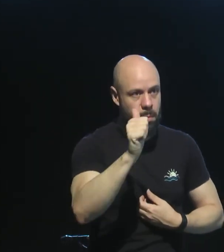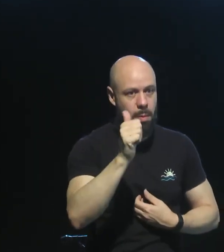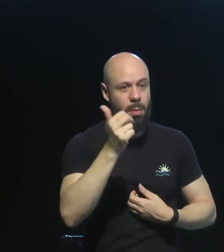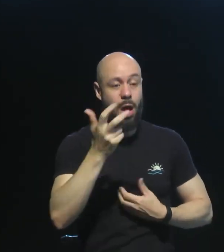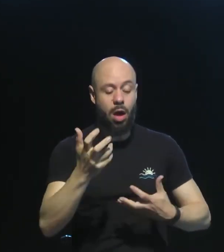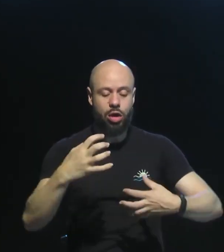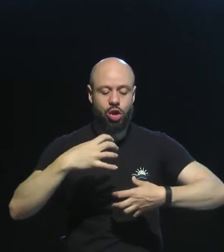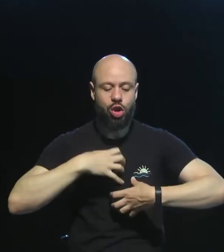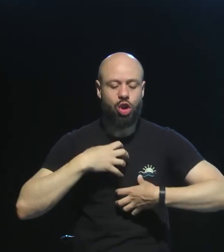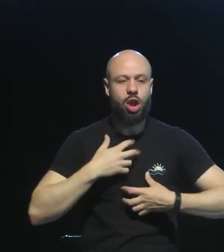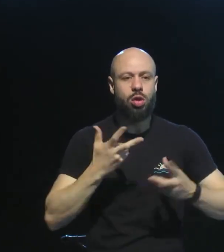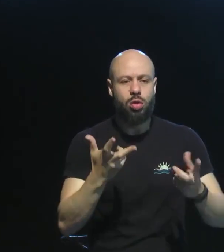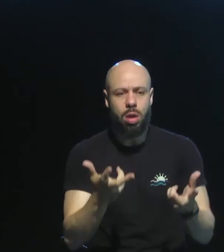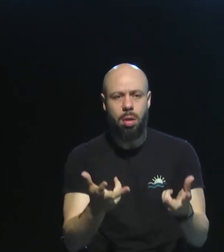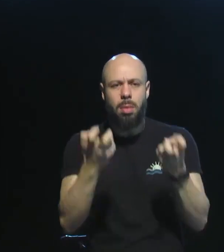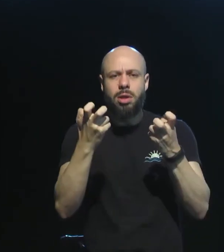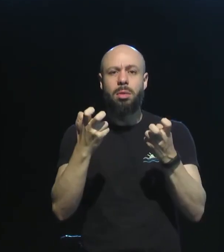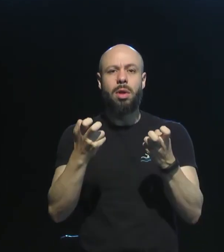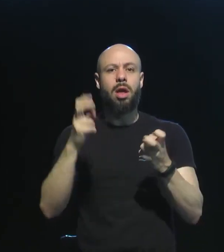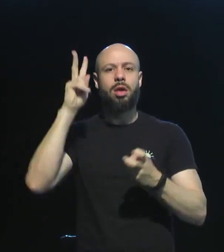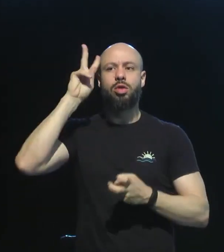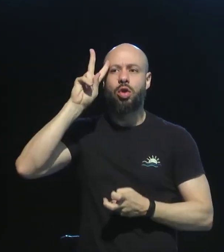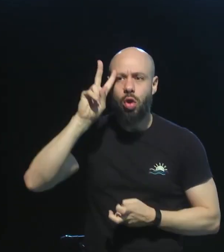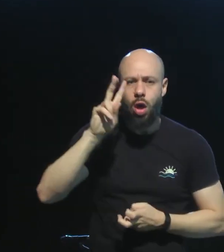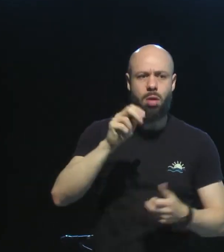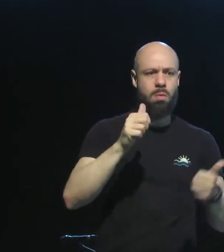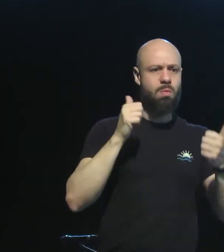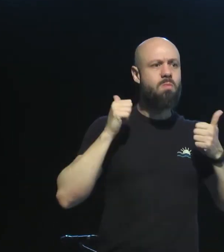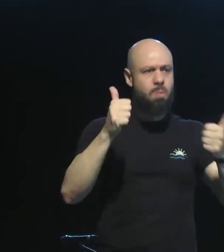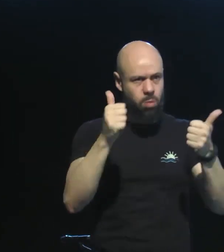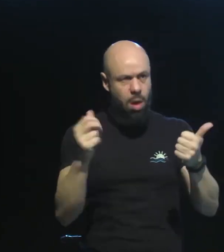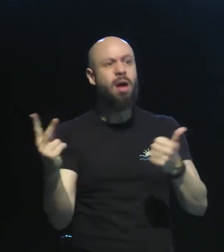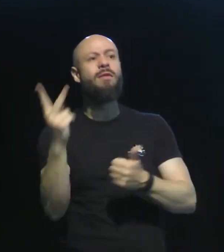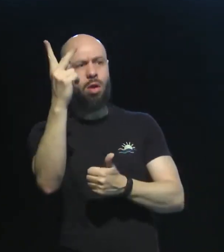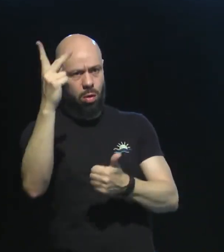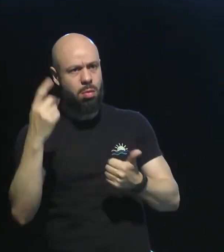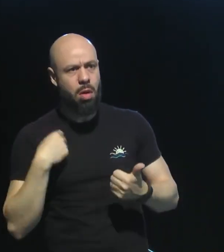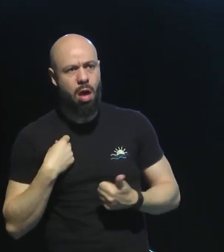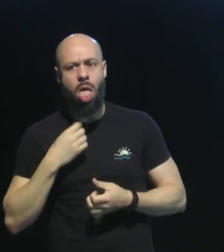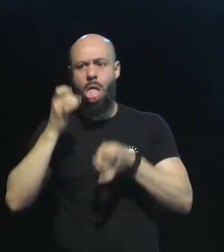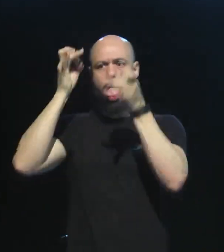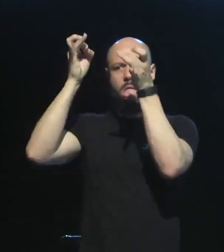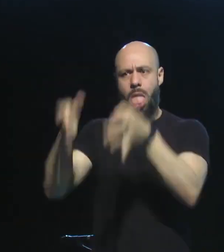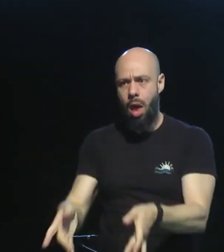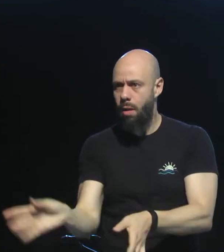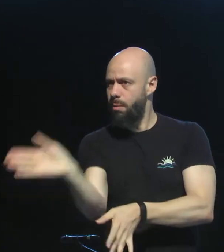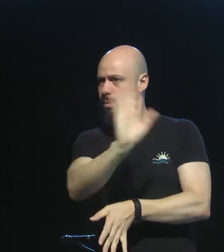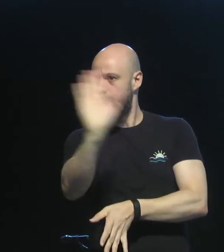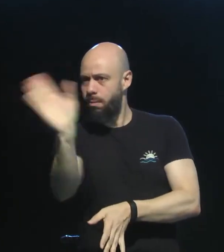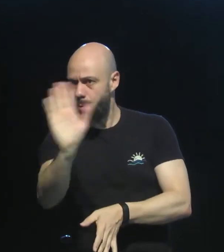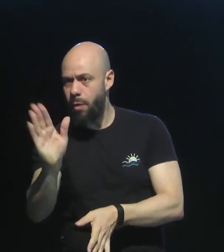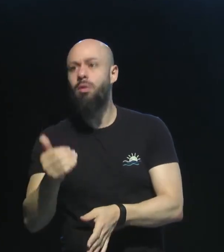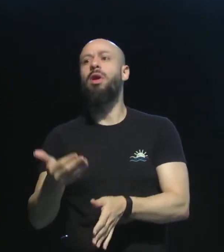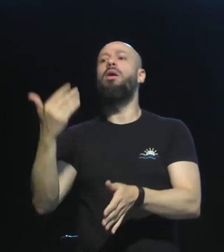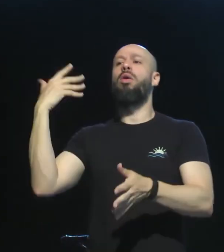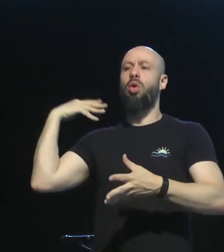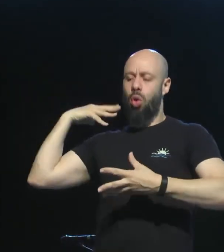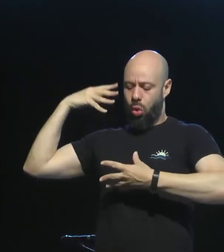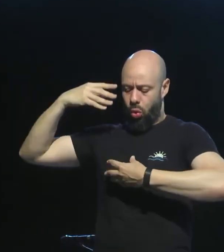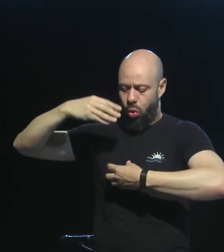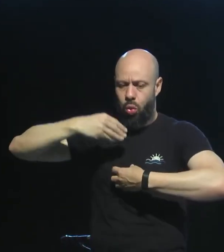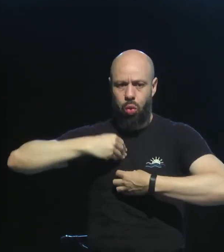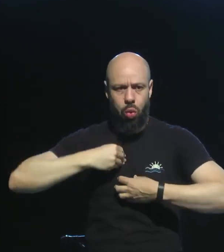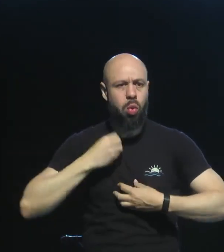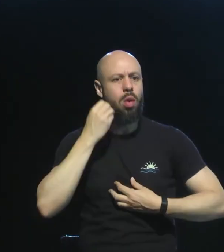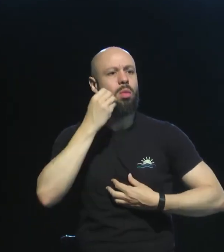perspectiva, a sua história, ela tem, não podemos deixar, ela é real. O que você vivenciou, o que você